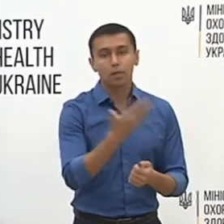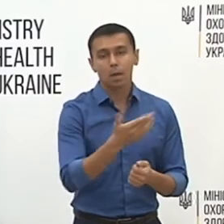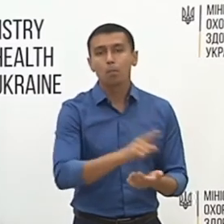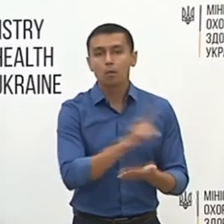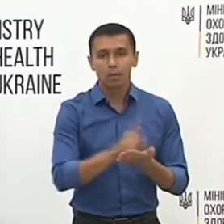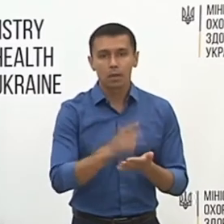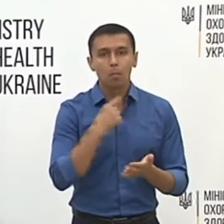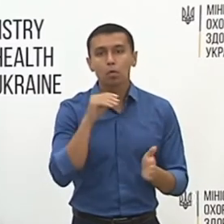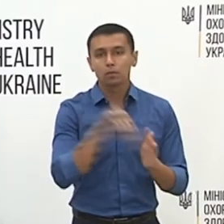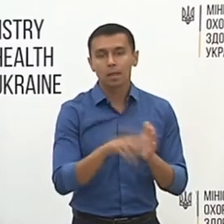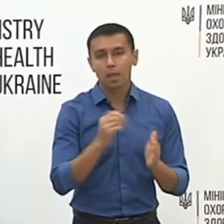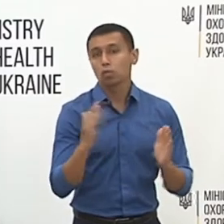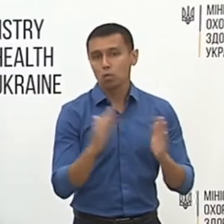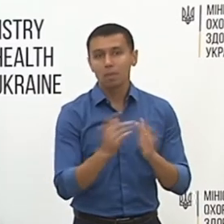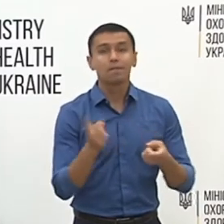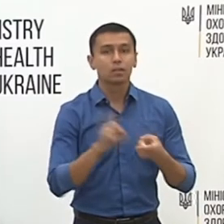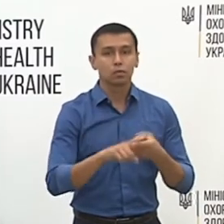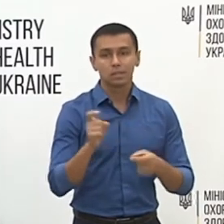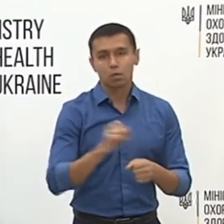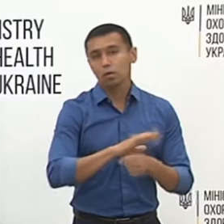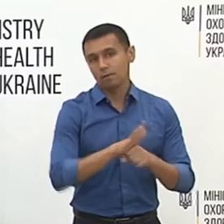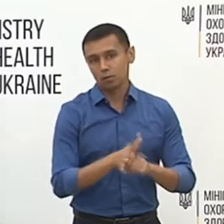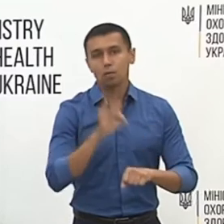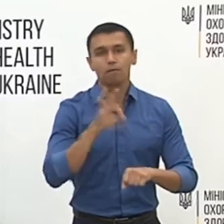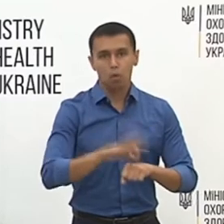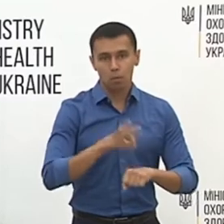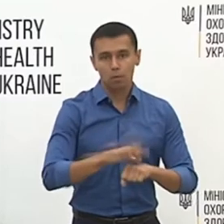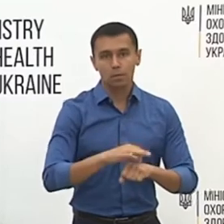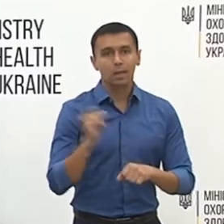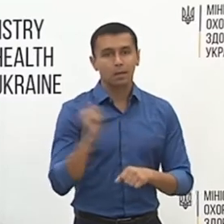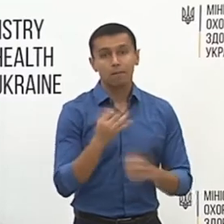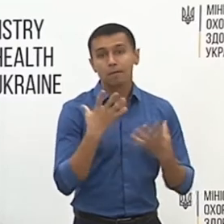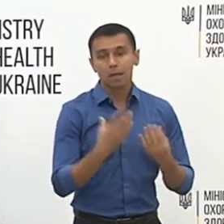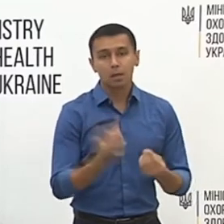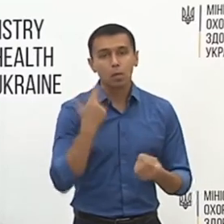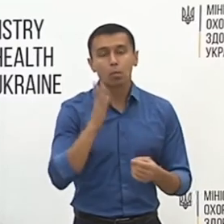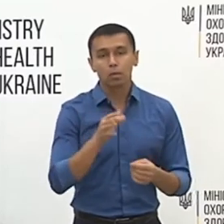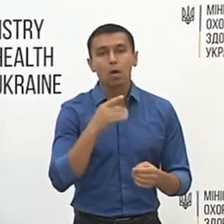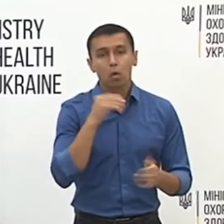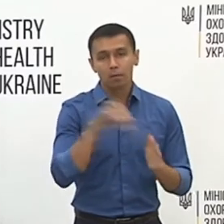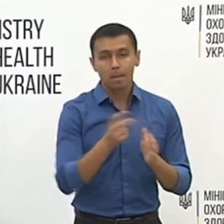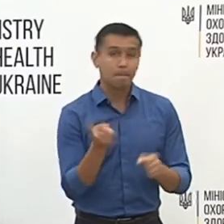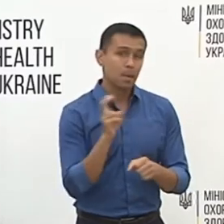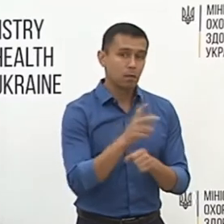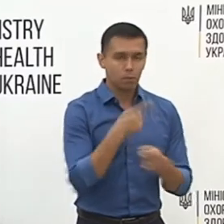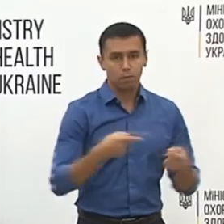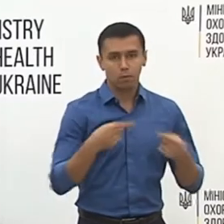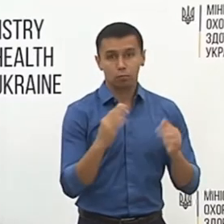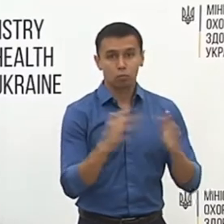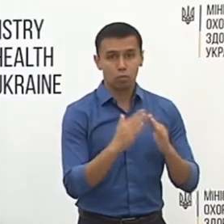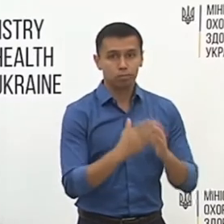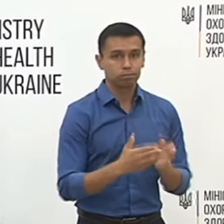повинна проголосувати на дому в зв'язку з коронавірусною хворобою. І в день голосування приїдуть відповідно на дом